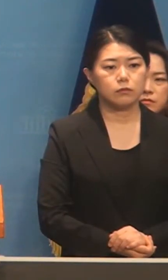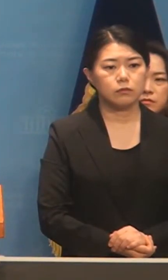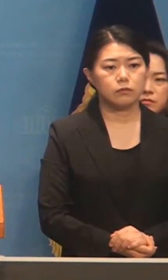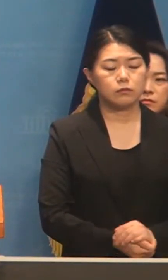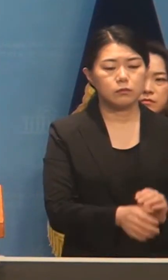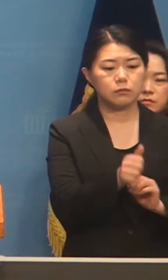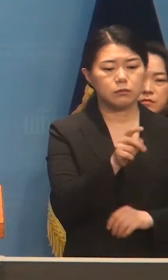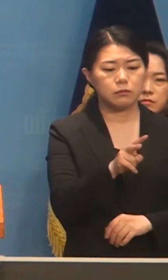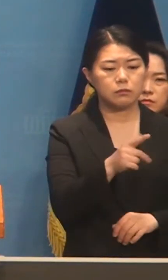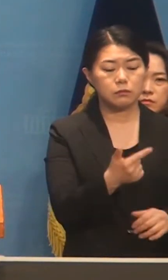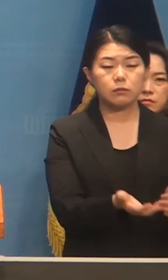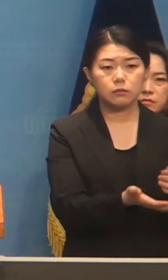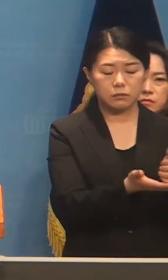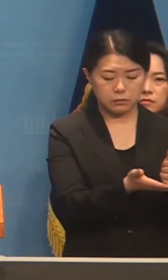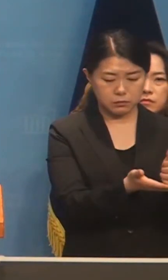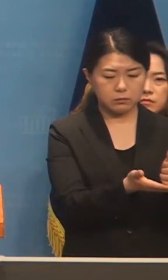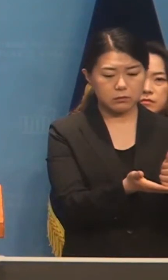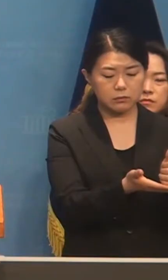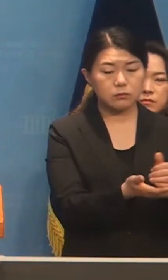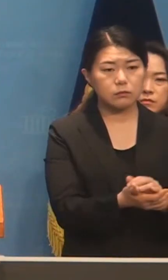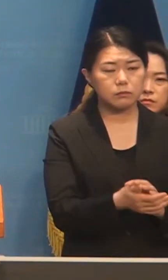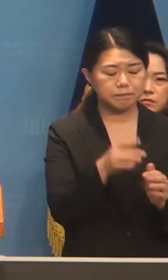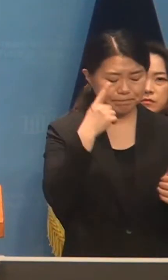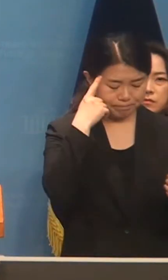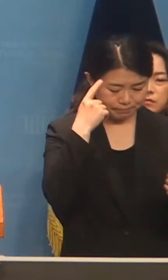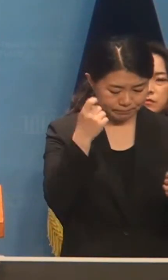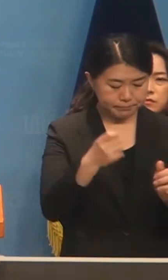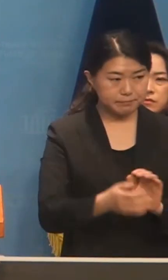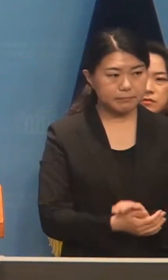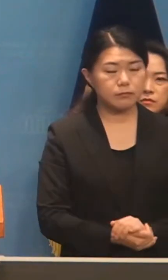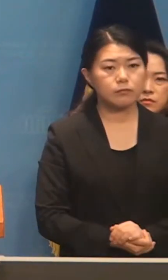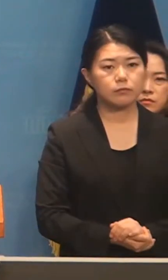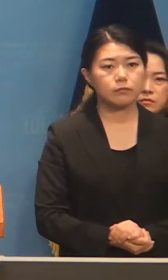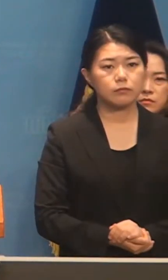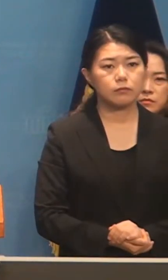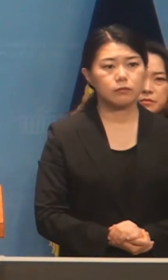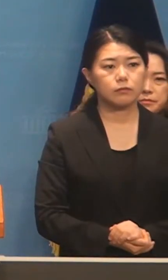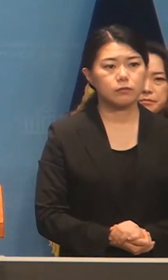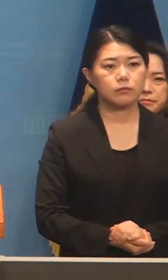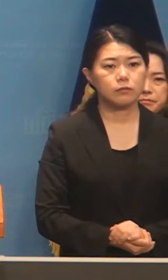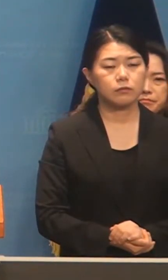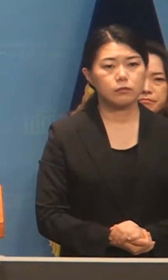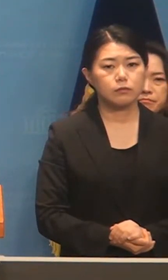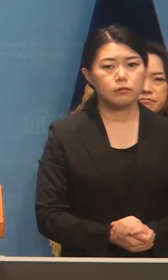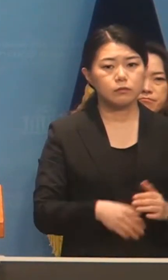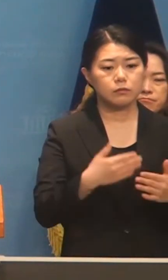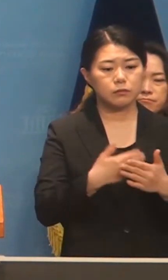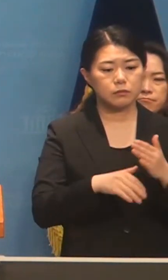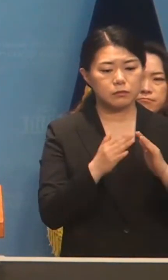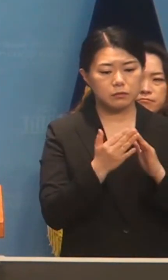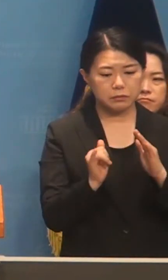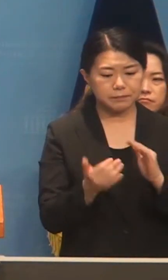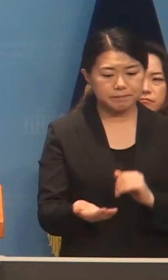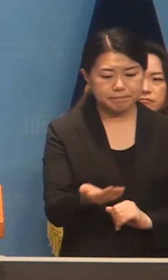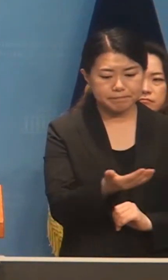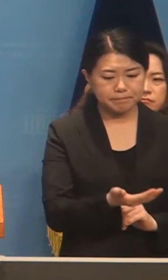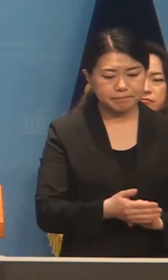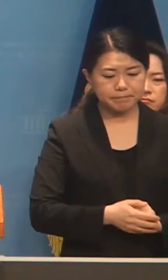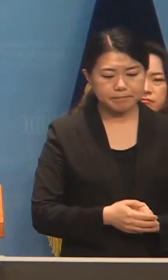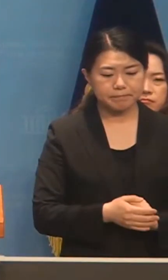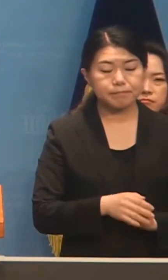고 현성준 선생님의 명복을 빌며 유가족분들